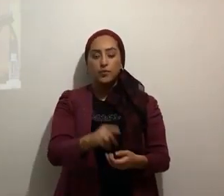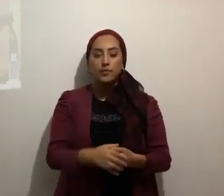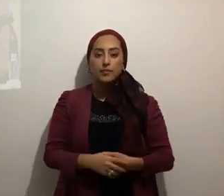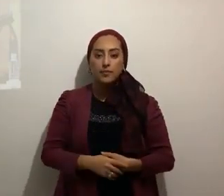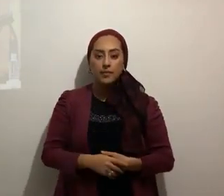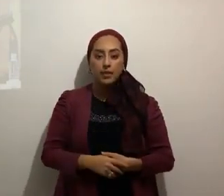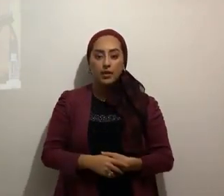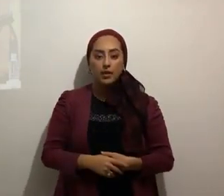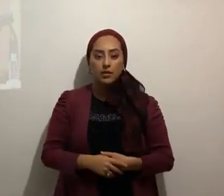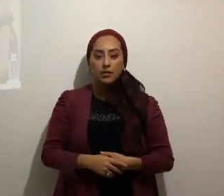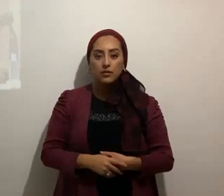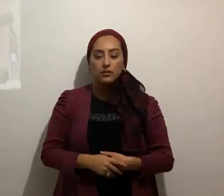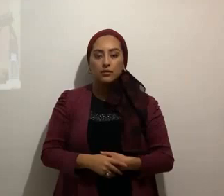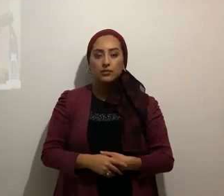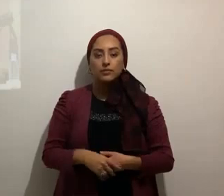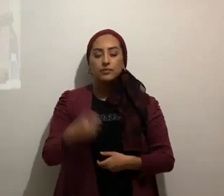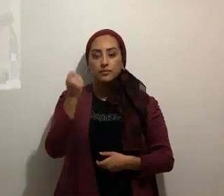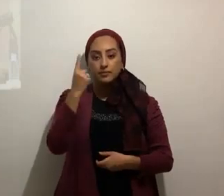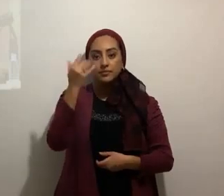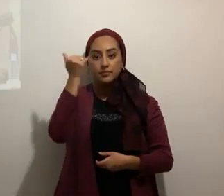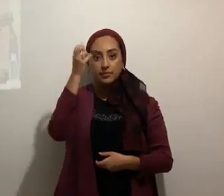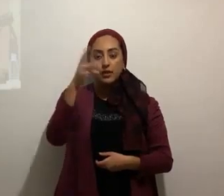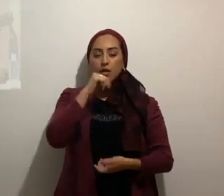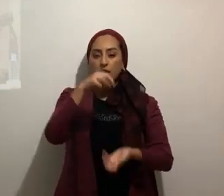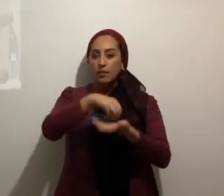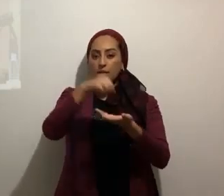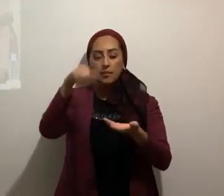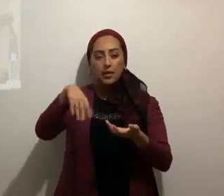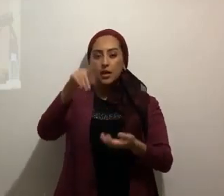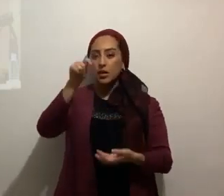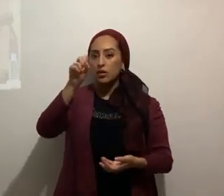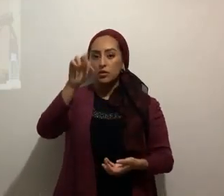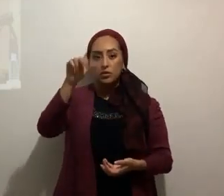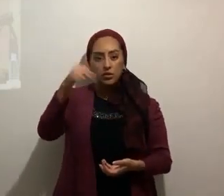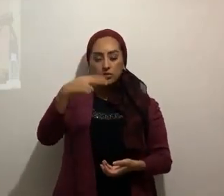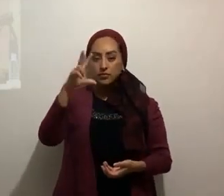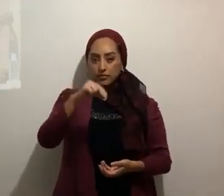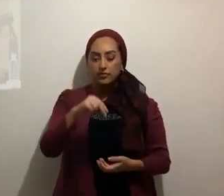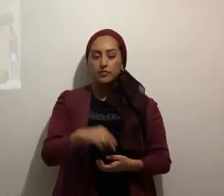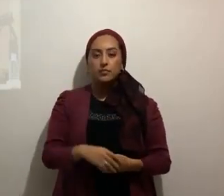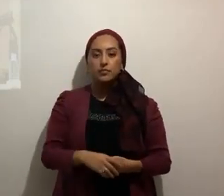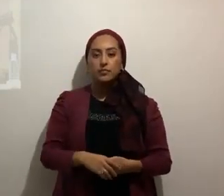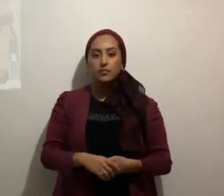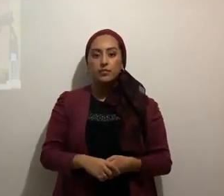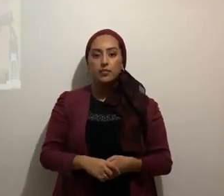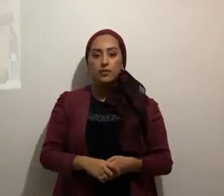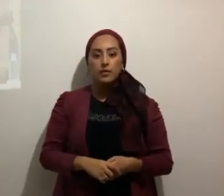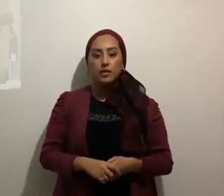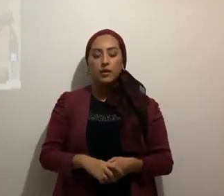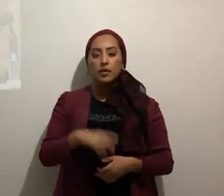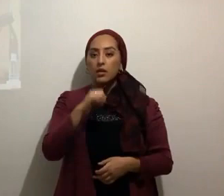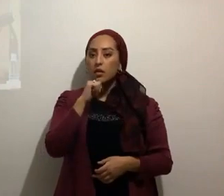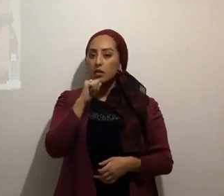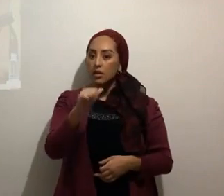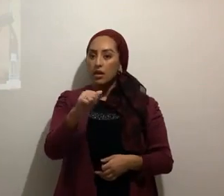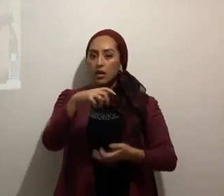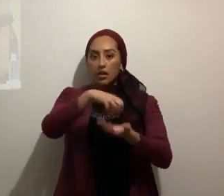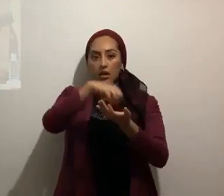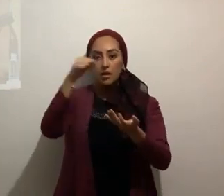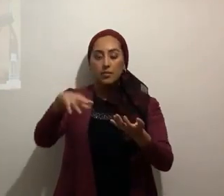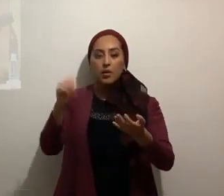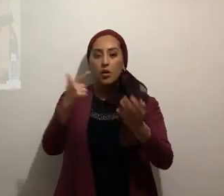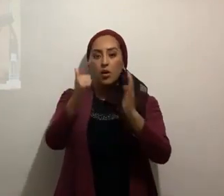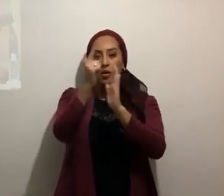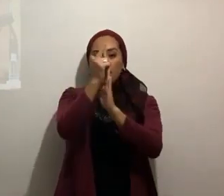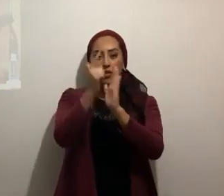niño. Entonces, atención, Yahshua no abolió la Torá. Bueno, ni tampoco abolió todas las